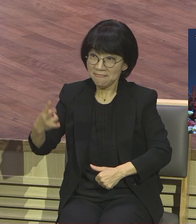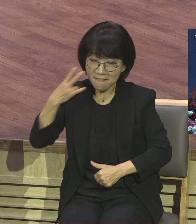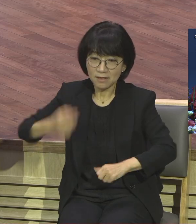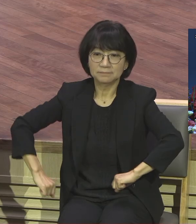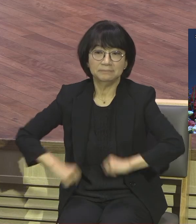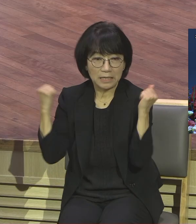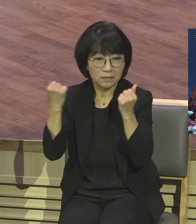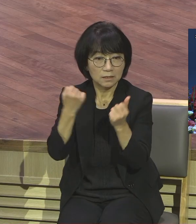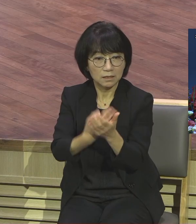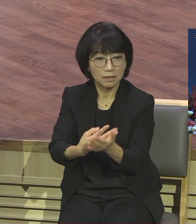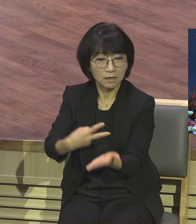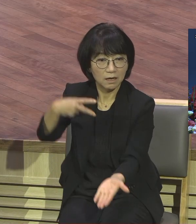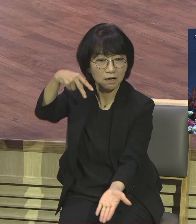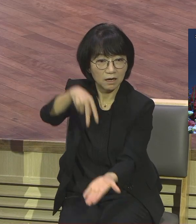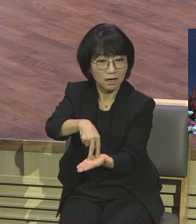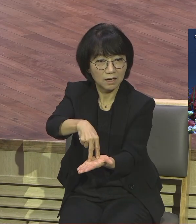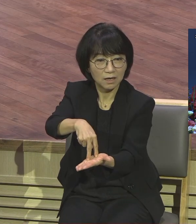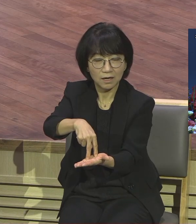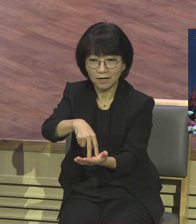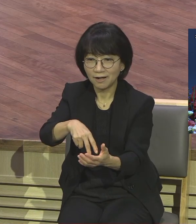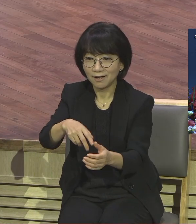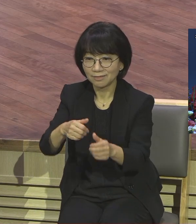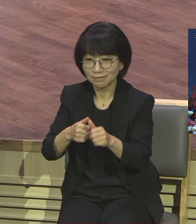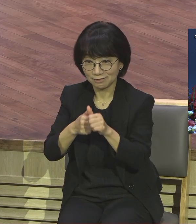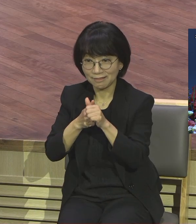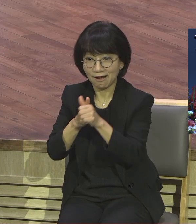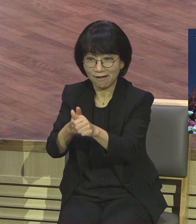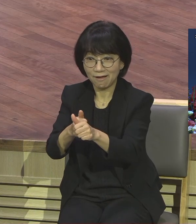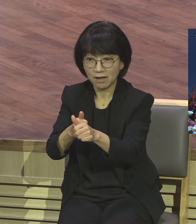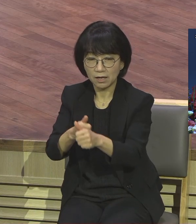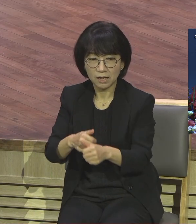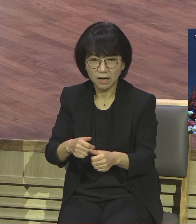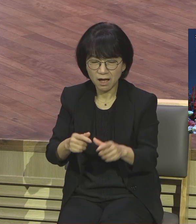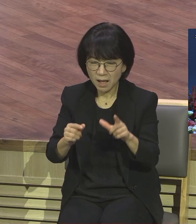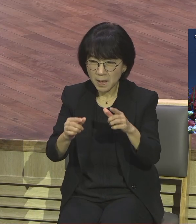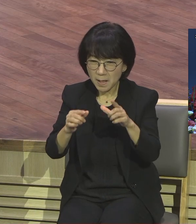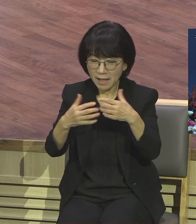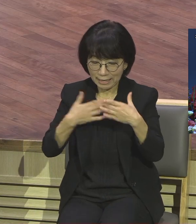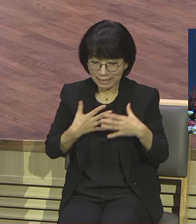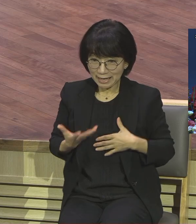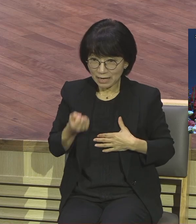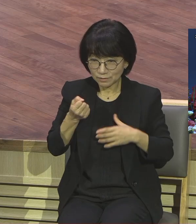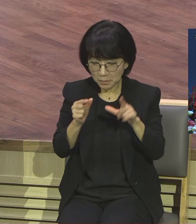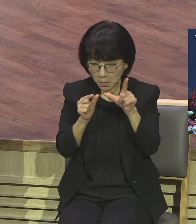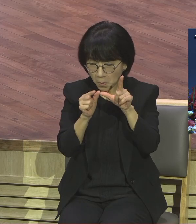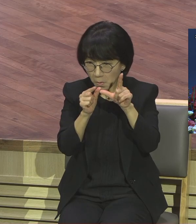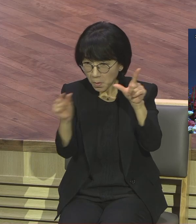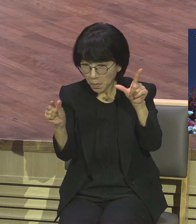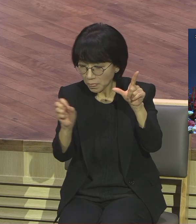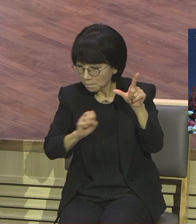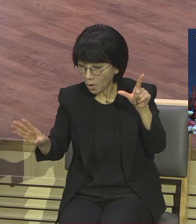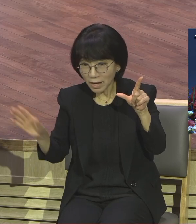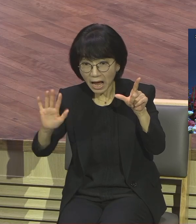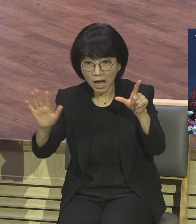보세요. 일부를 버린 게 아니에요. 성경은 뭐라고 말합니까? 모든 것을 버리고